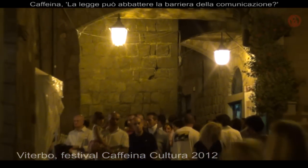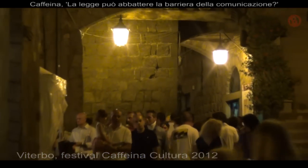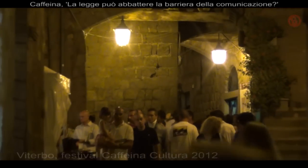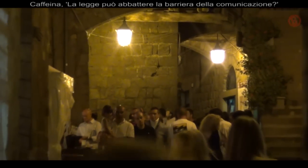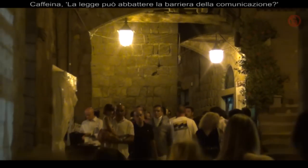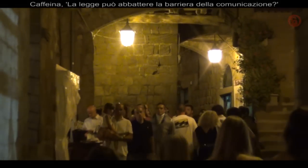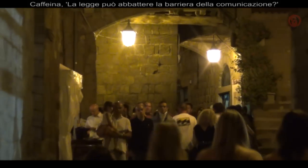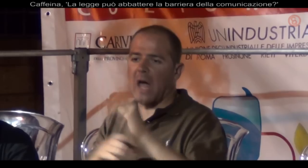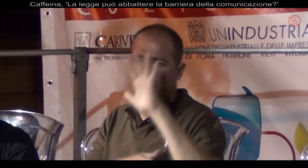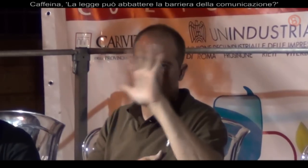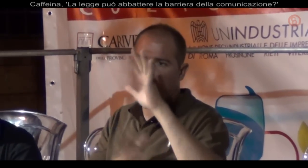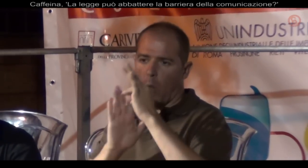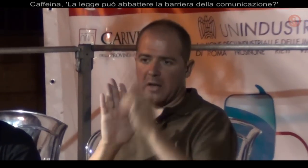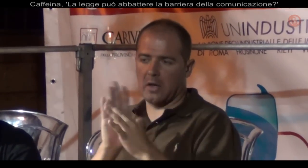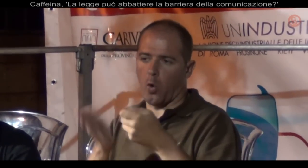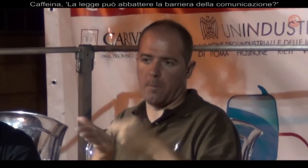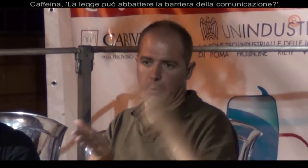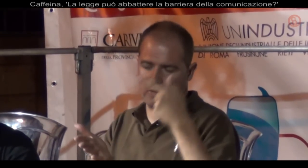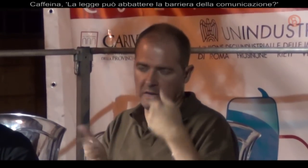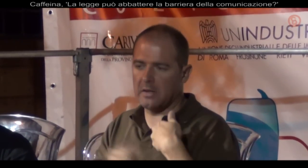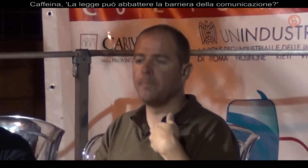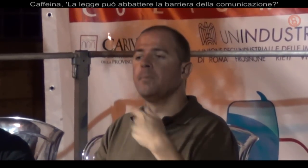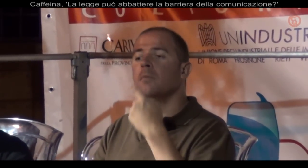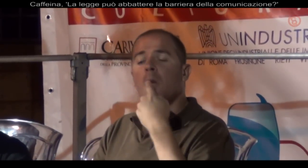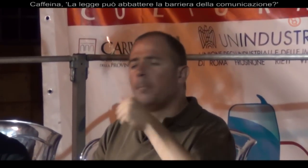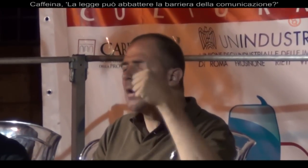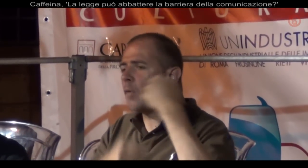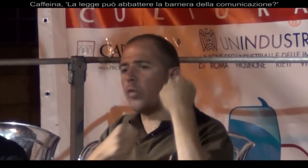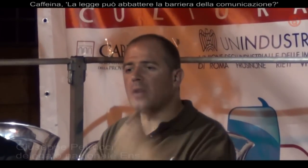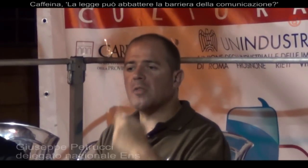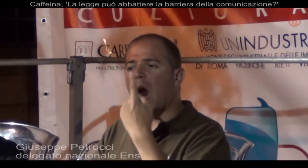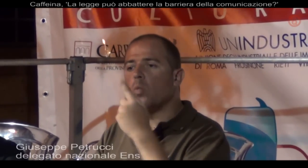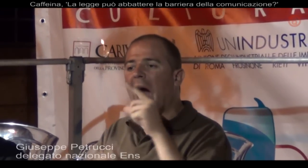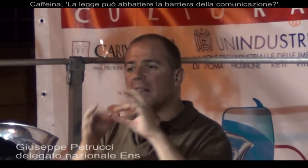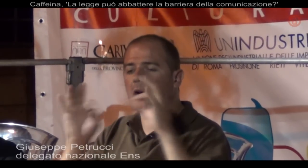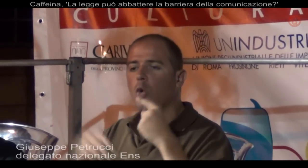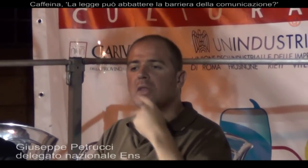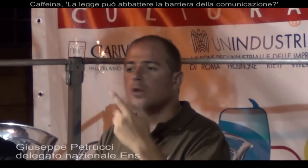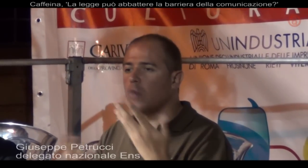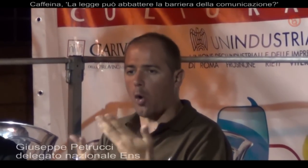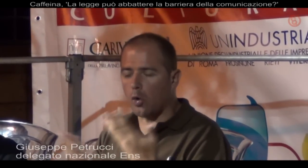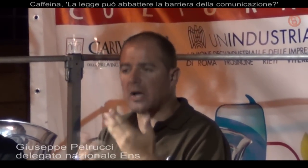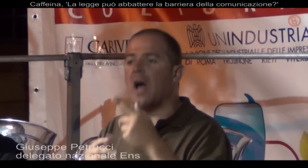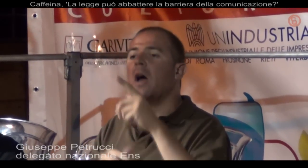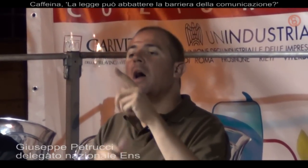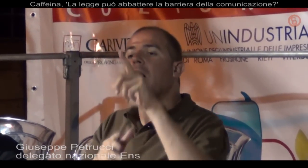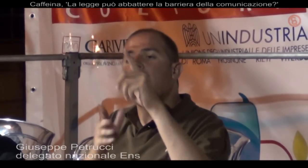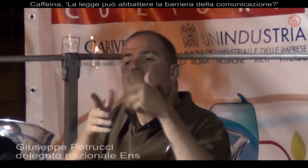La Convenzione ONU ha cinque articoli importanti. Il primo fondamentale dice che cosa